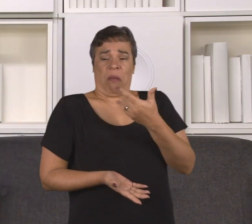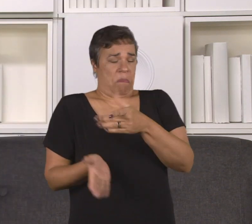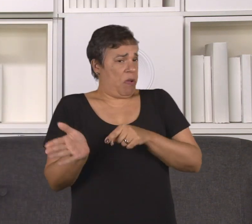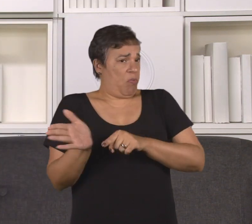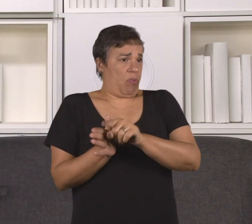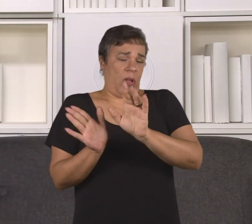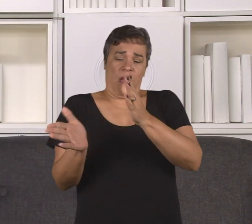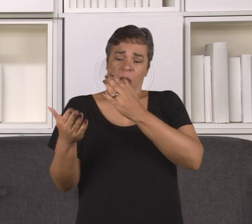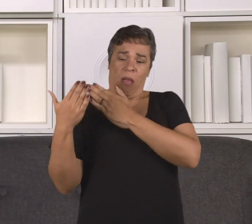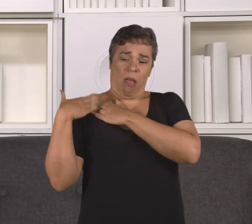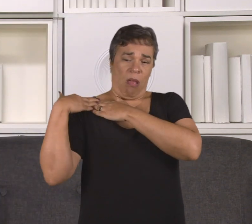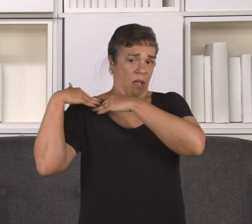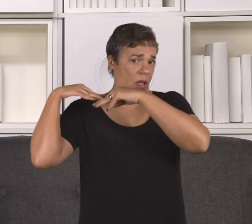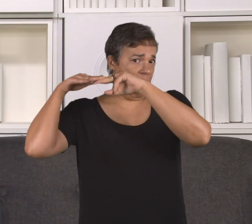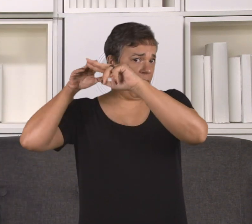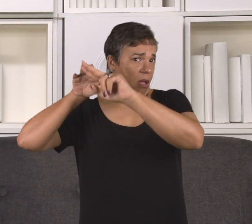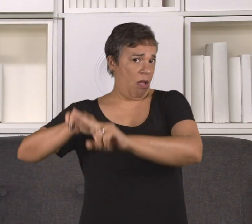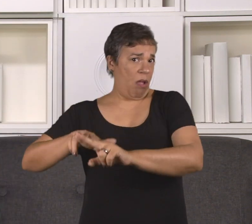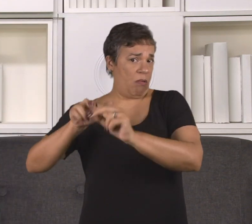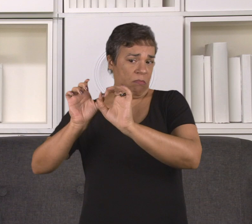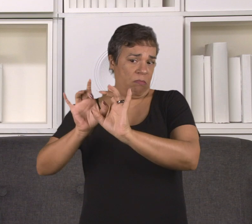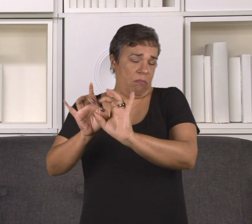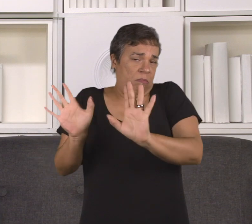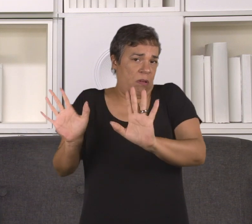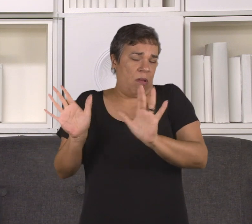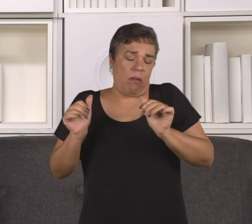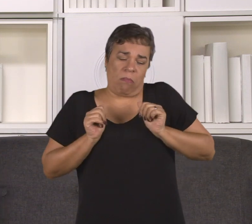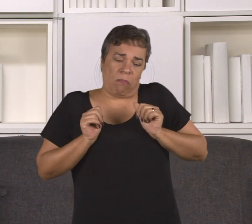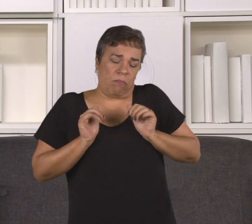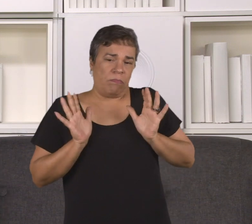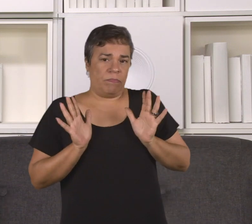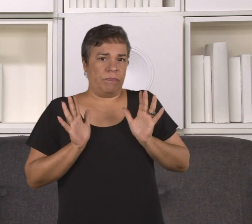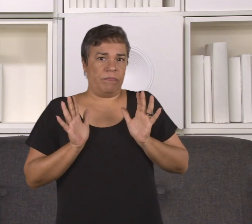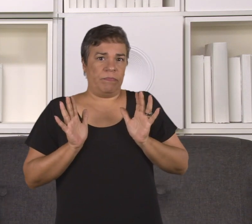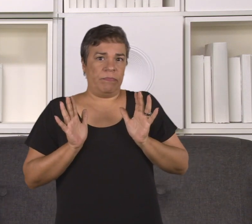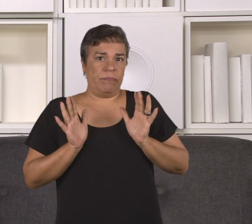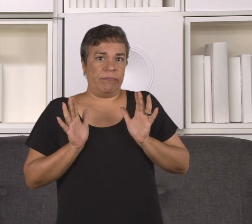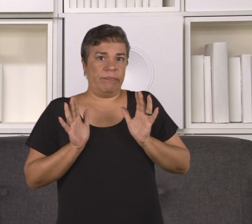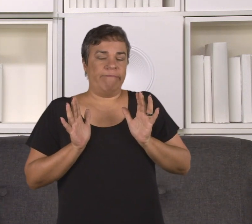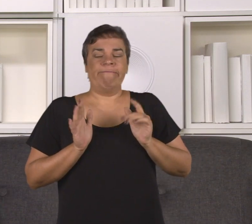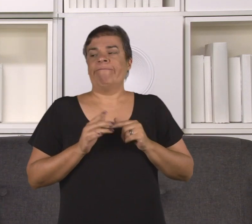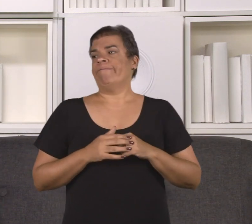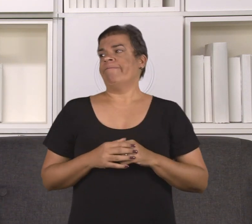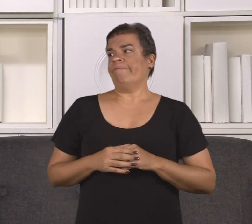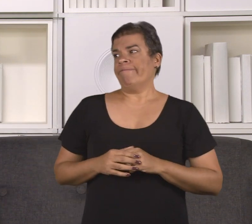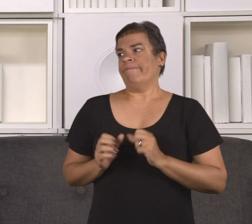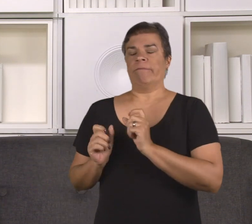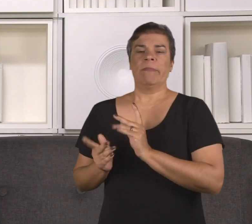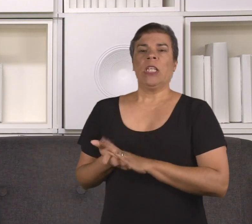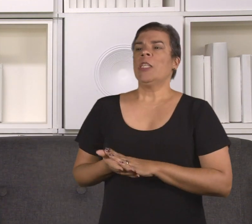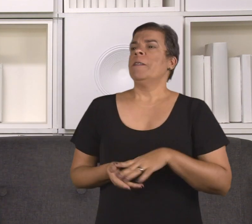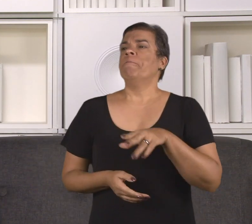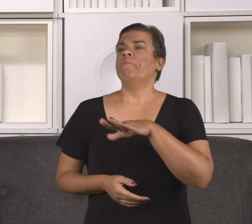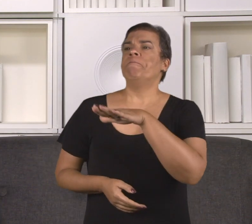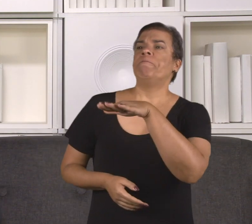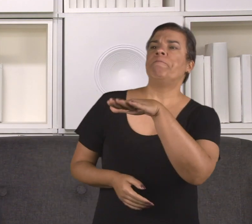do tipo, não nos comprometa nisso daí. Então eles voltam para falar com o que fora cego. E